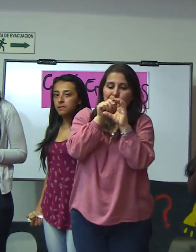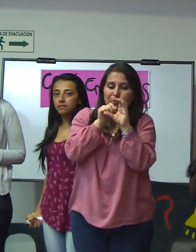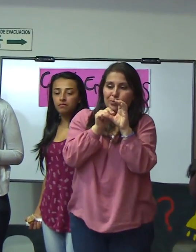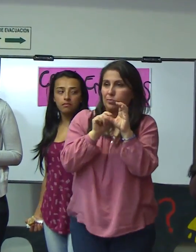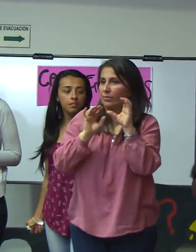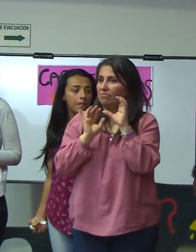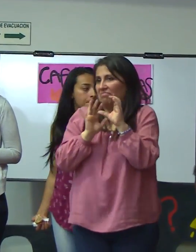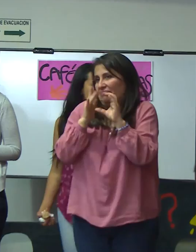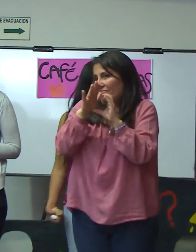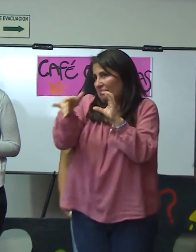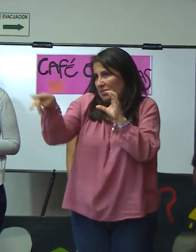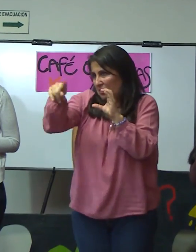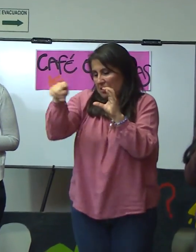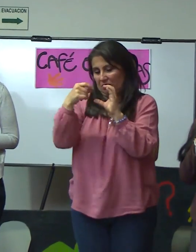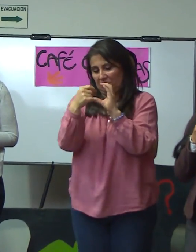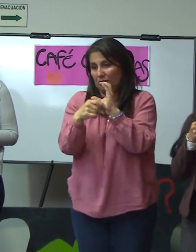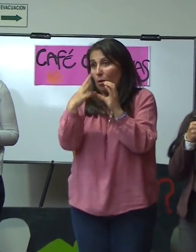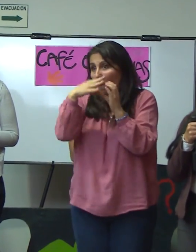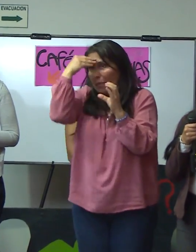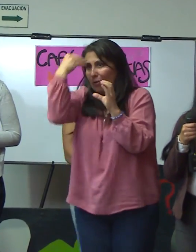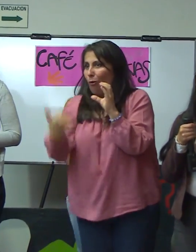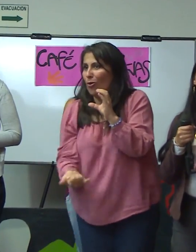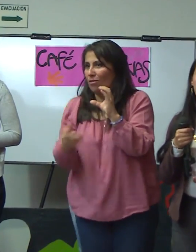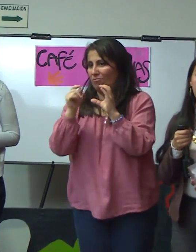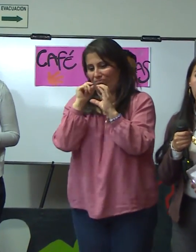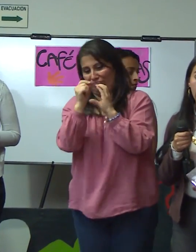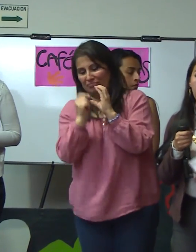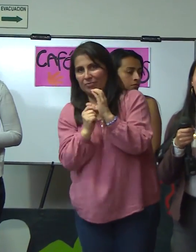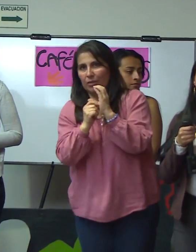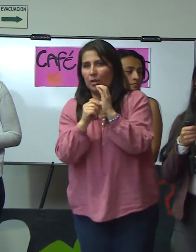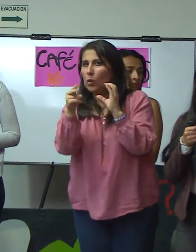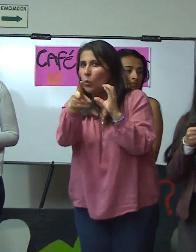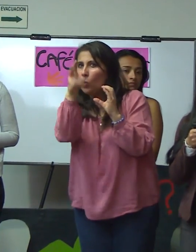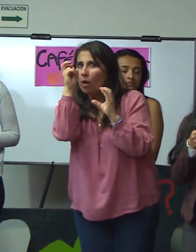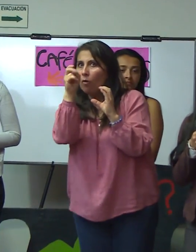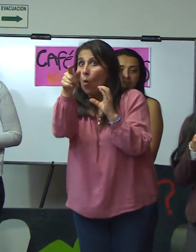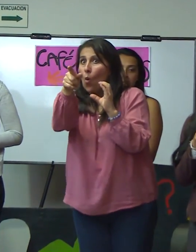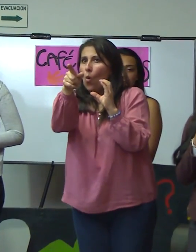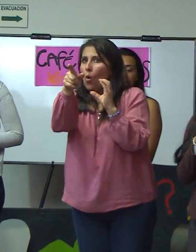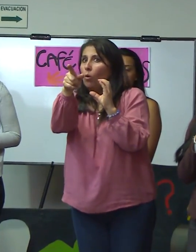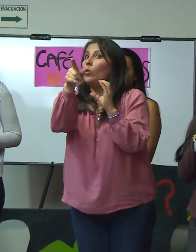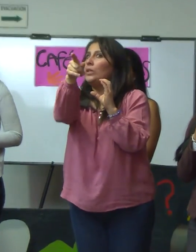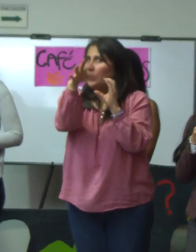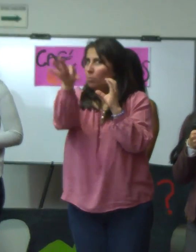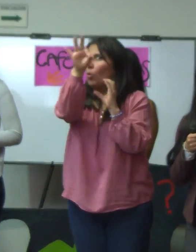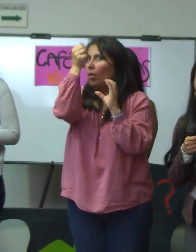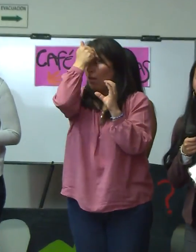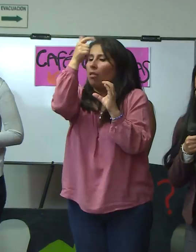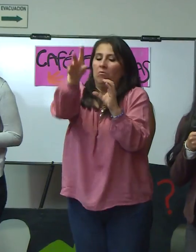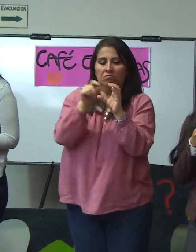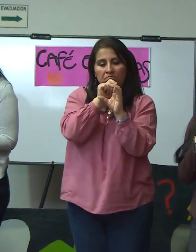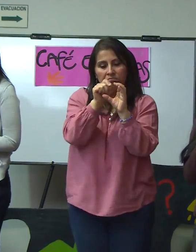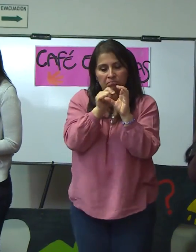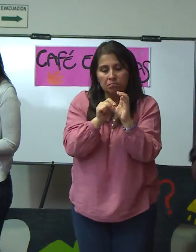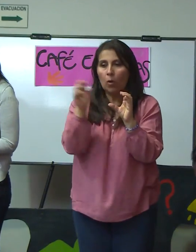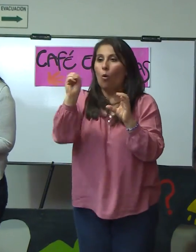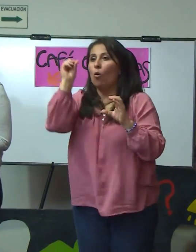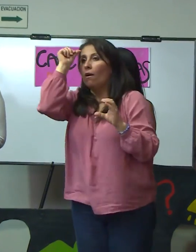pues fue nuestro aprendizaje, quizás algo nuevo que aprendimos hoy o algo que recordamos. Y